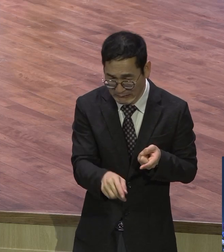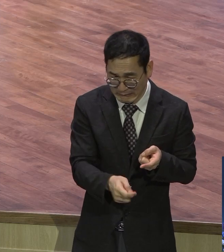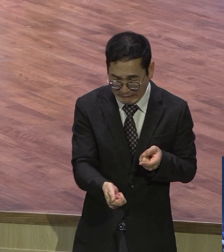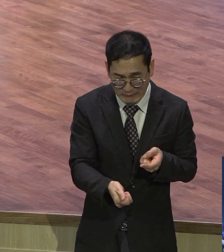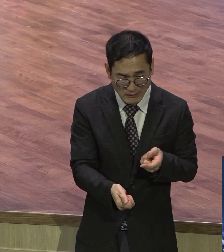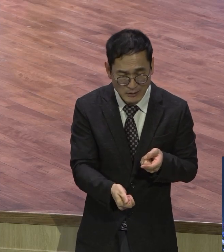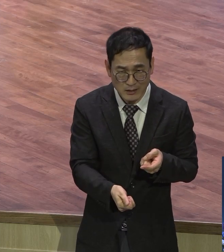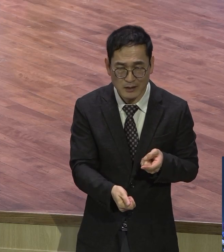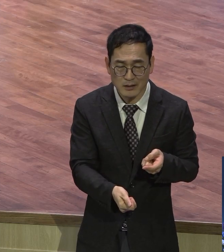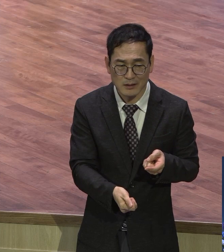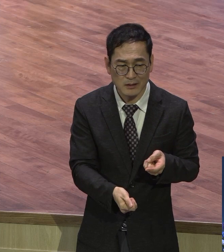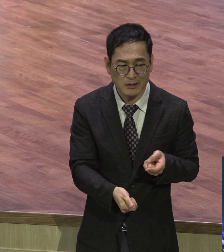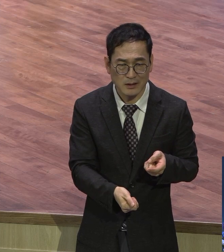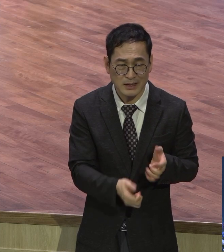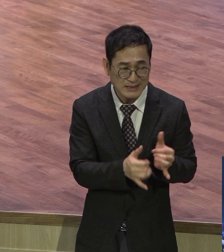있습니까